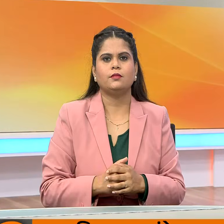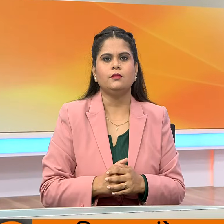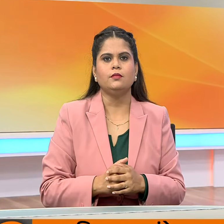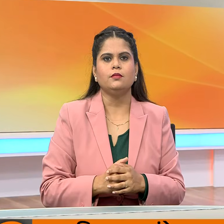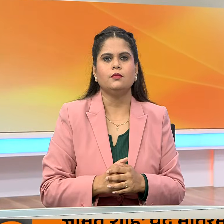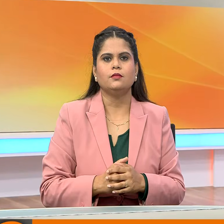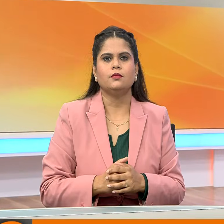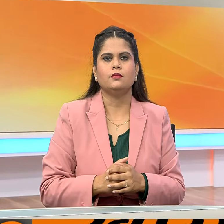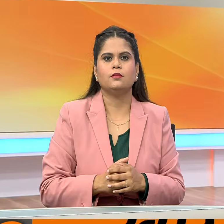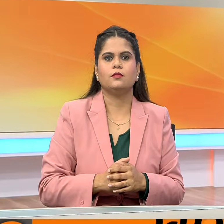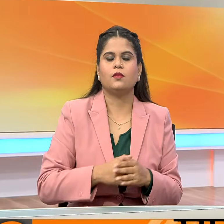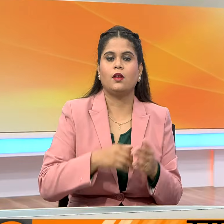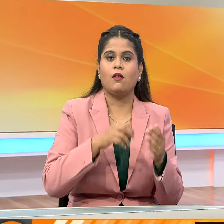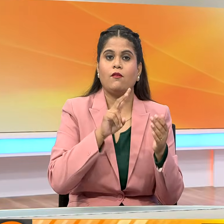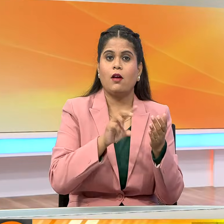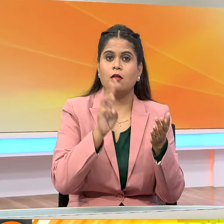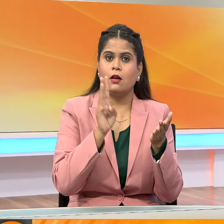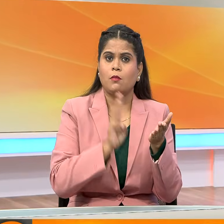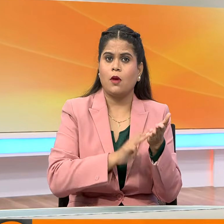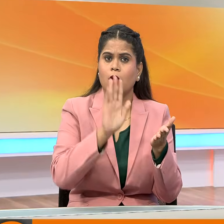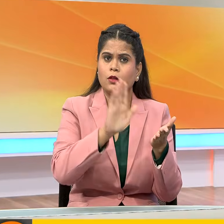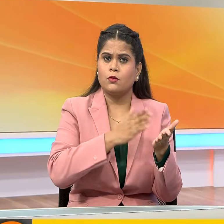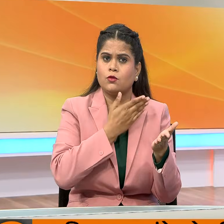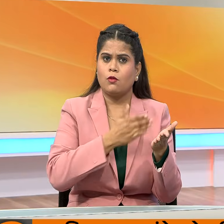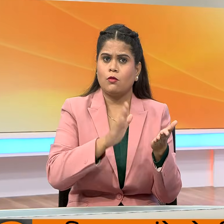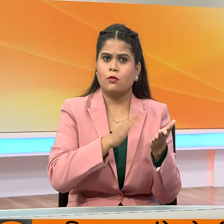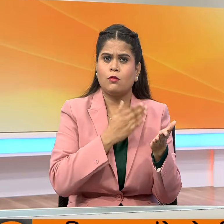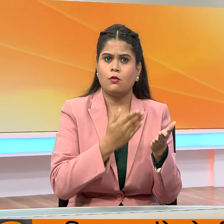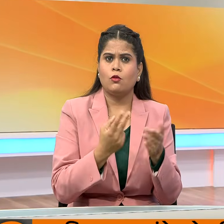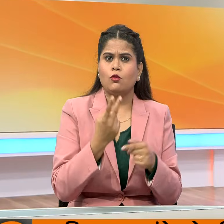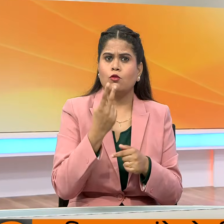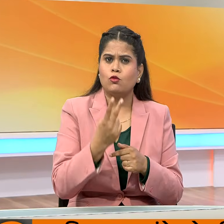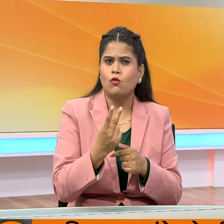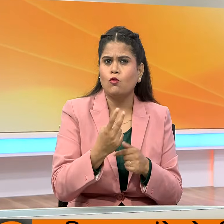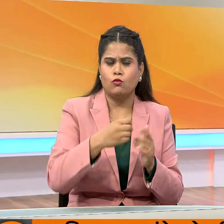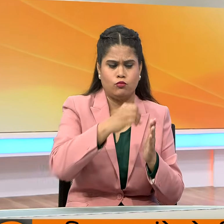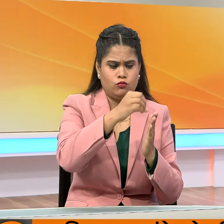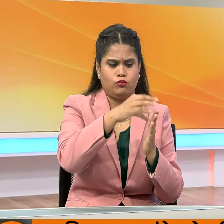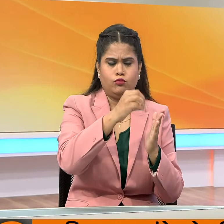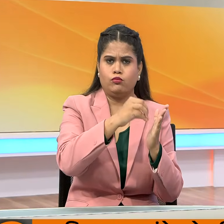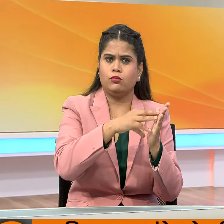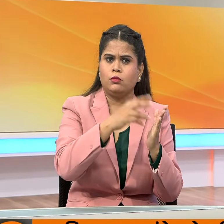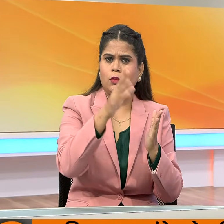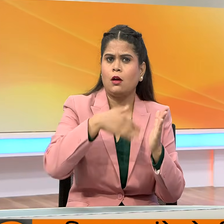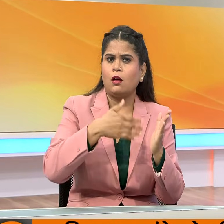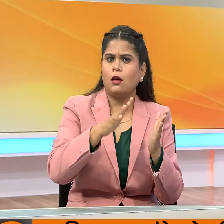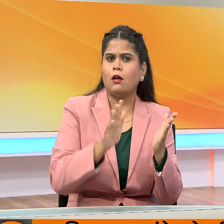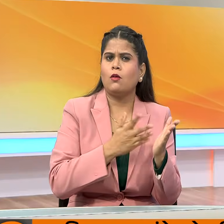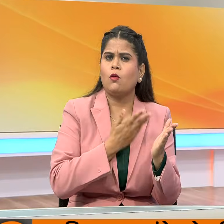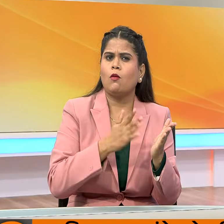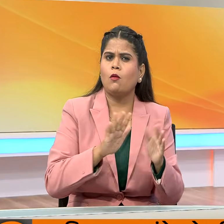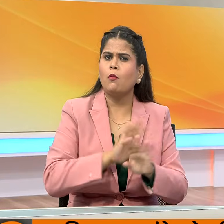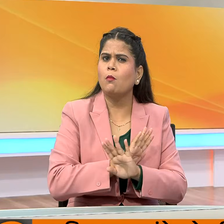महान वंदे मातरम गीत के 2 ही छंद गाने का फैसला किया है।